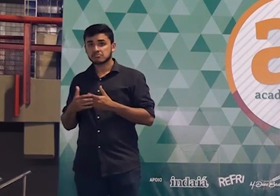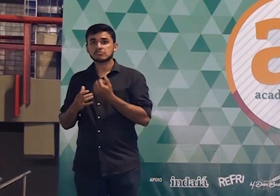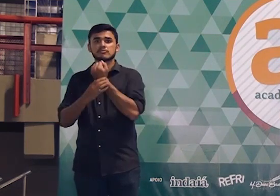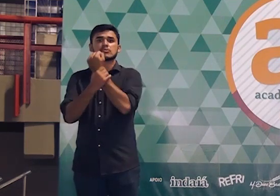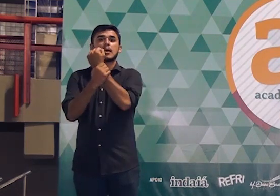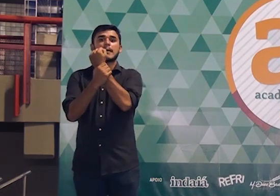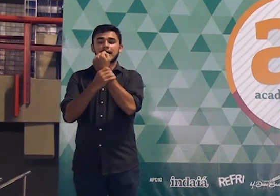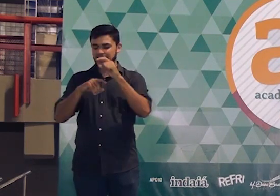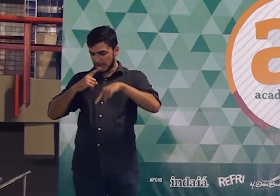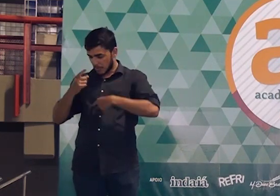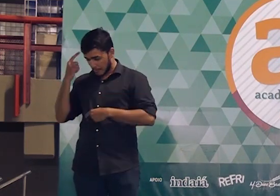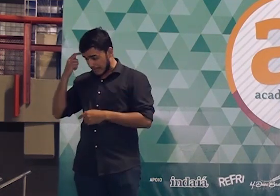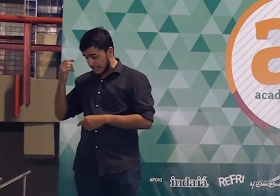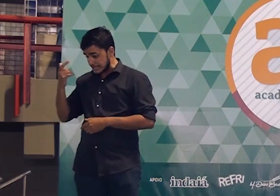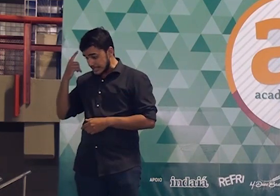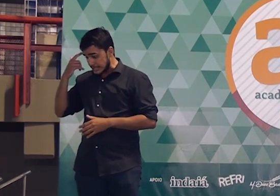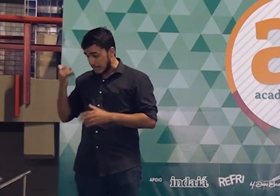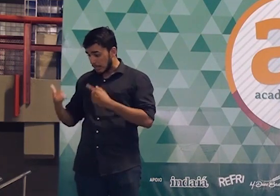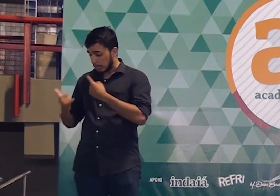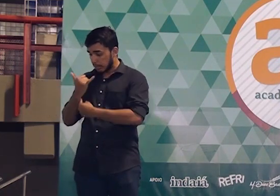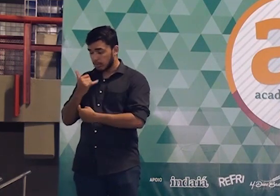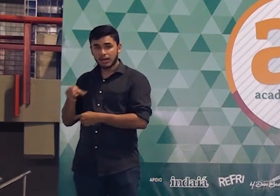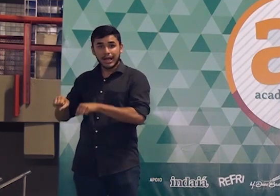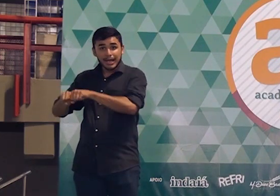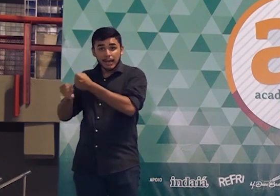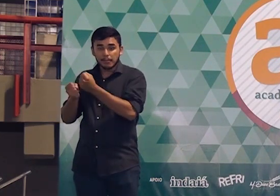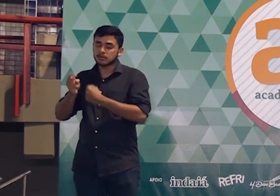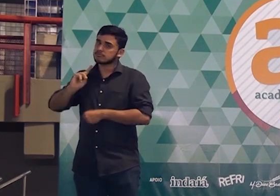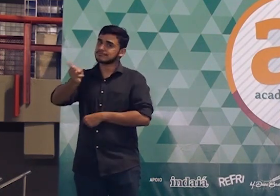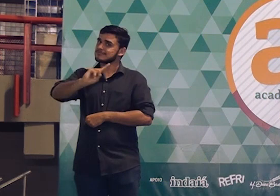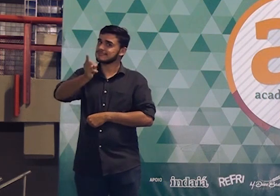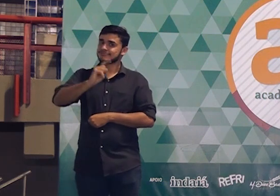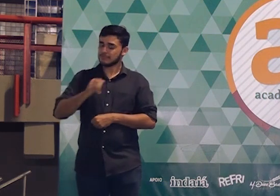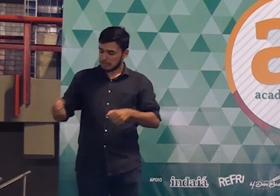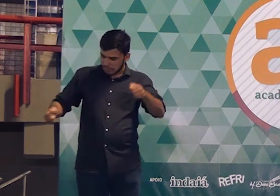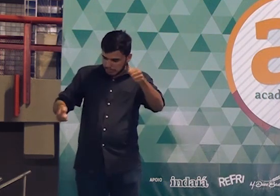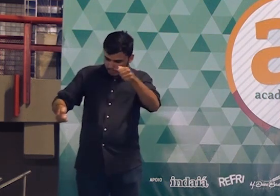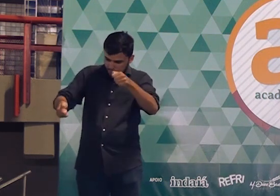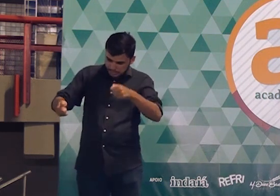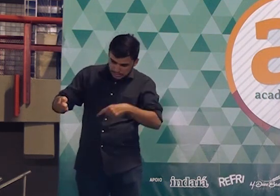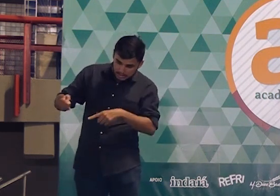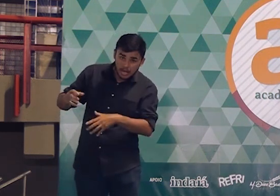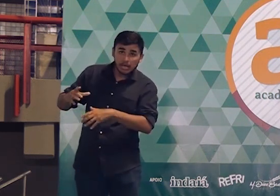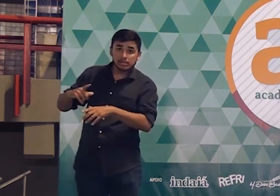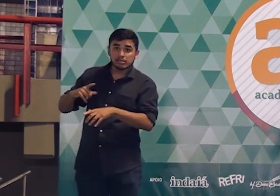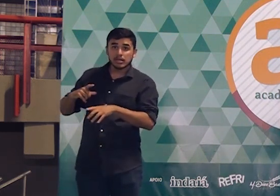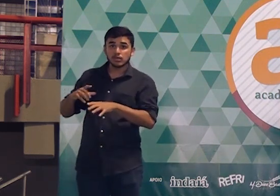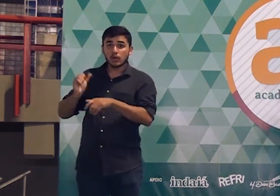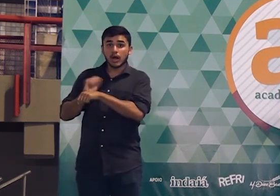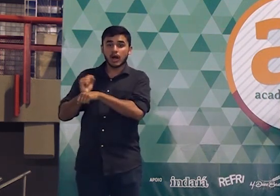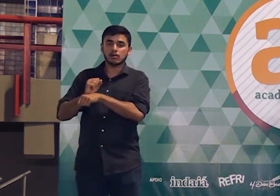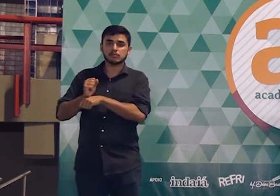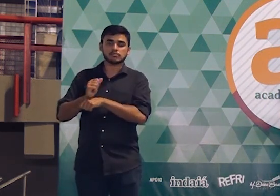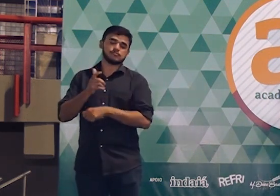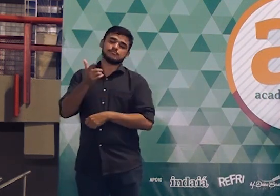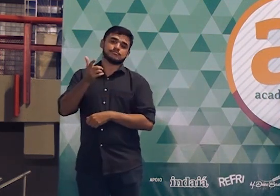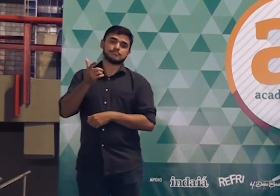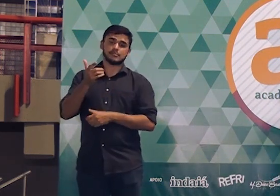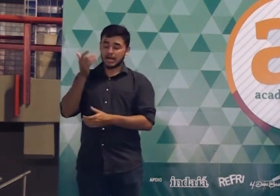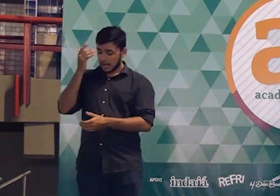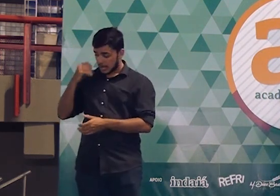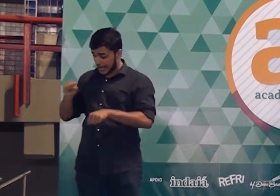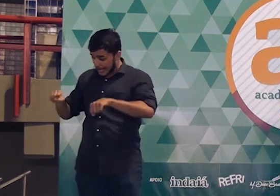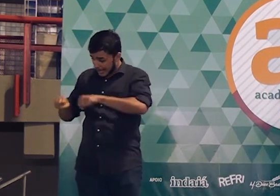Por que ela não tem garantia? Porque não quebra. Porque não quebra. O Toyota fez isso. Fez para